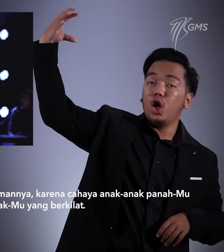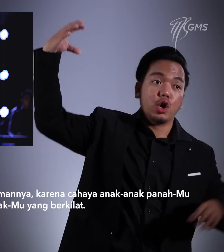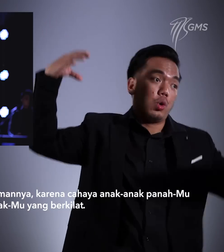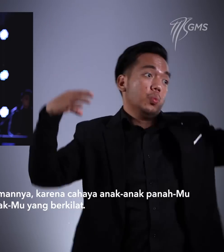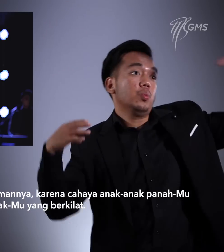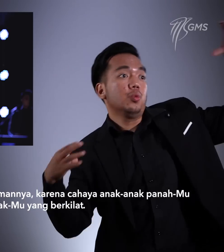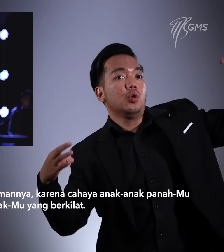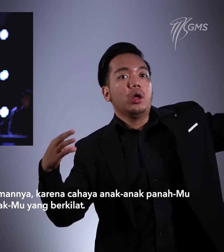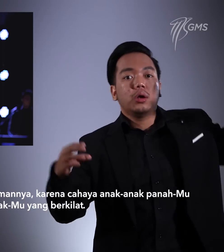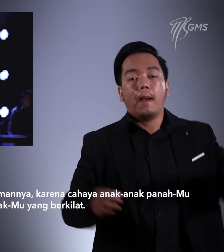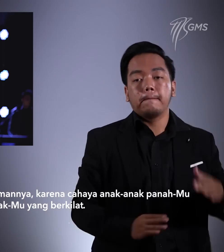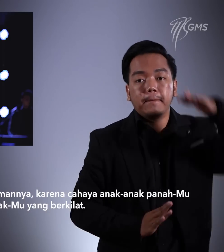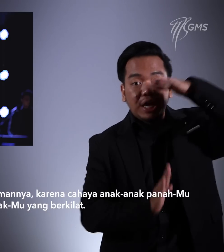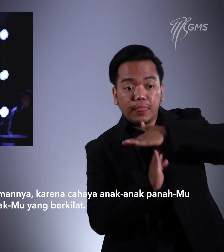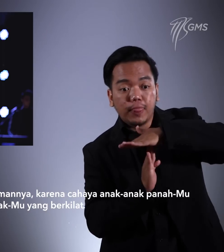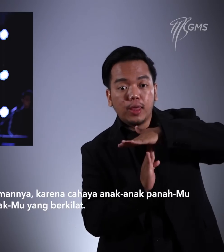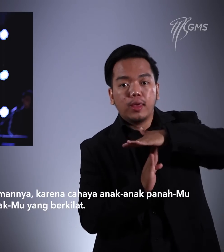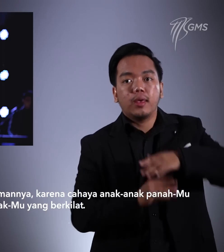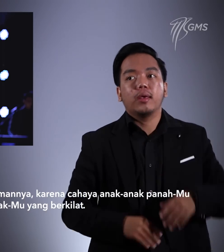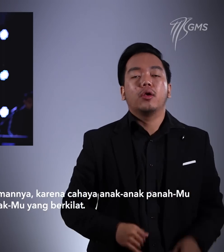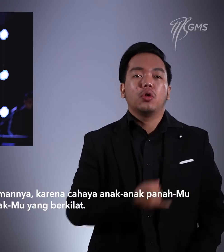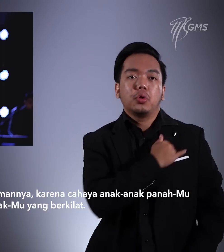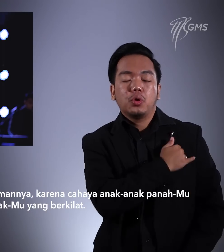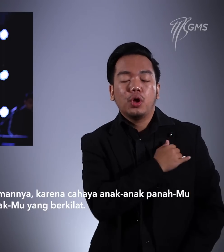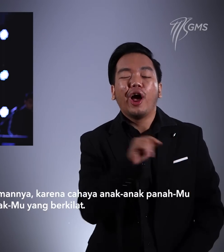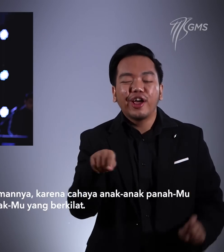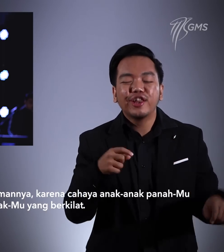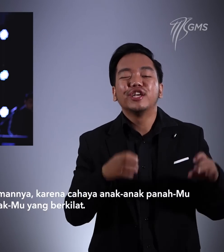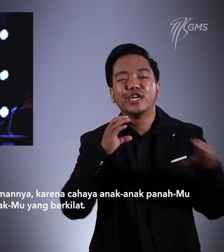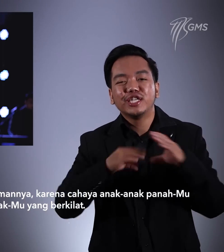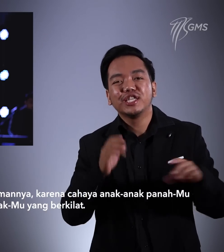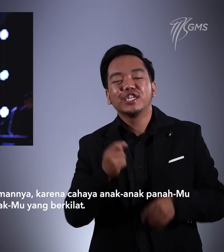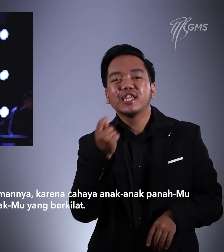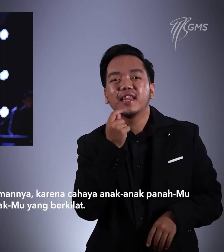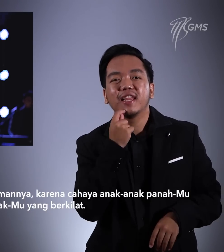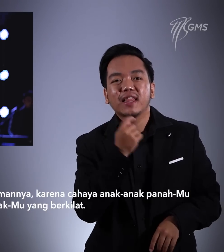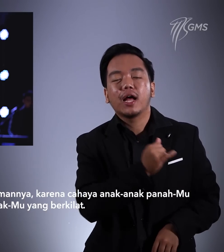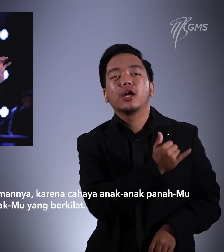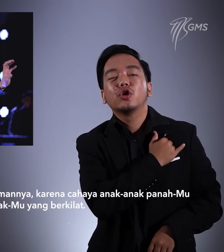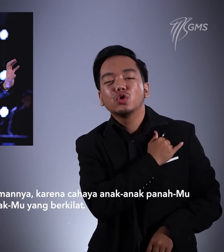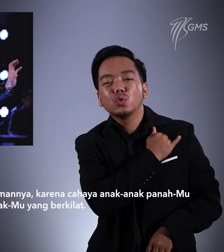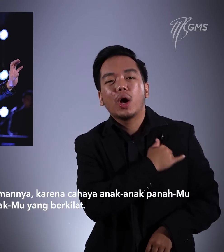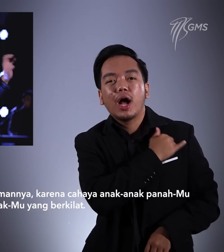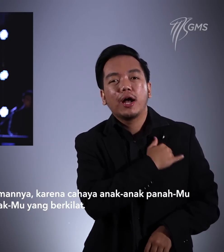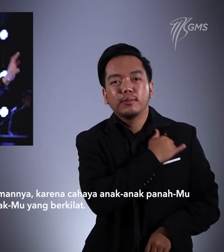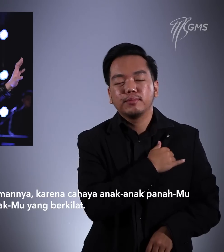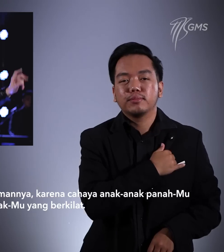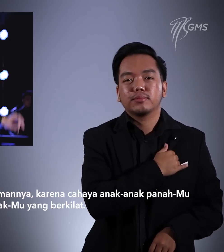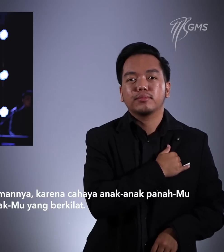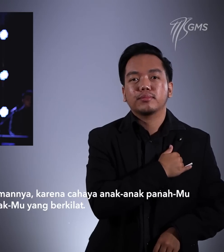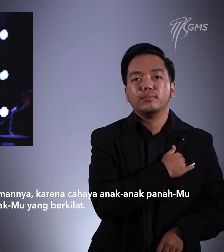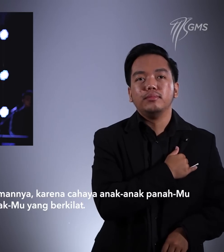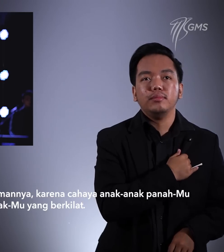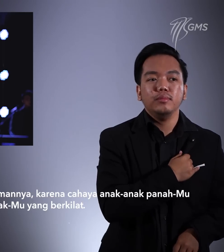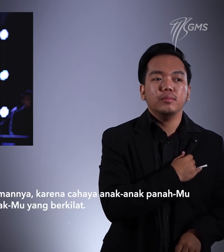dalam peperangan bangsa Israel, Yosua berada di Gibeon dan di lembah Ayalon. Matahari dan bulan berhenti pada